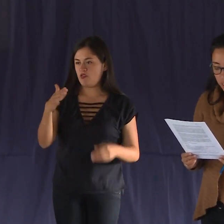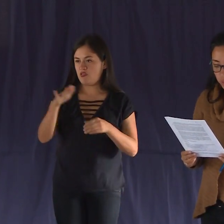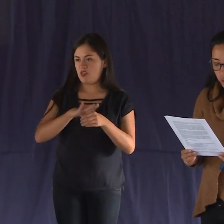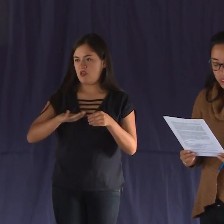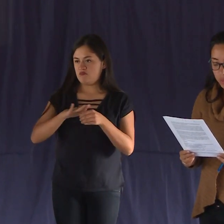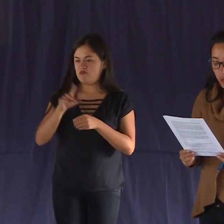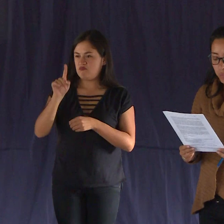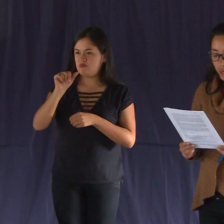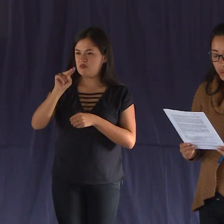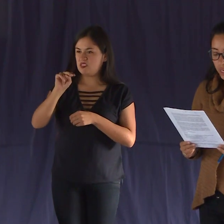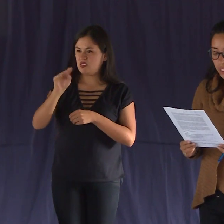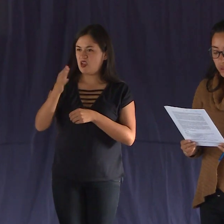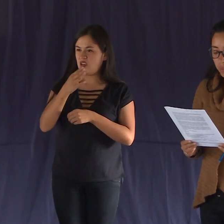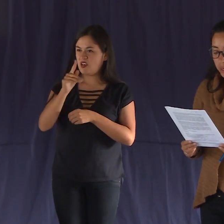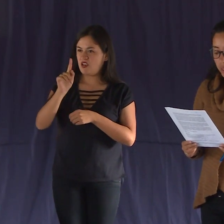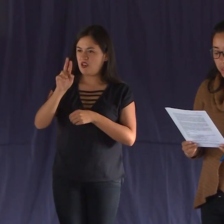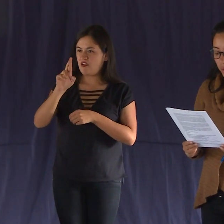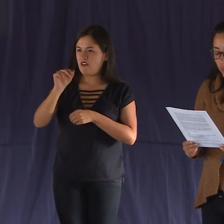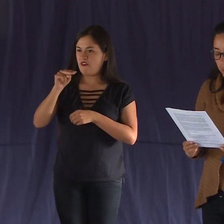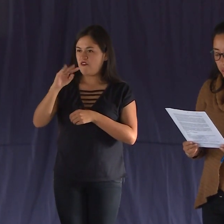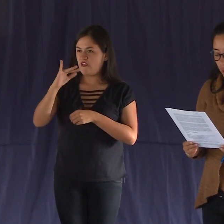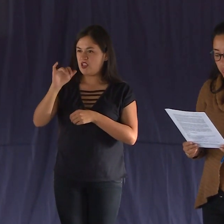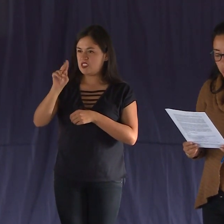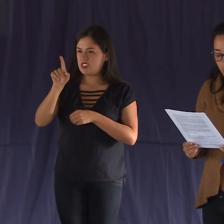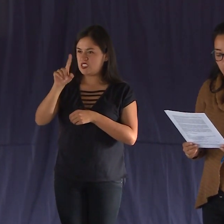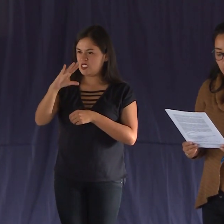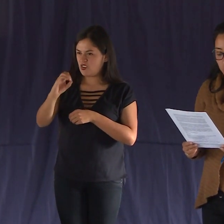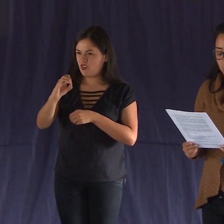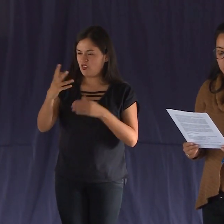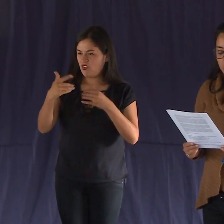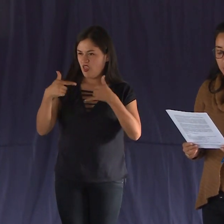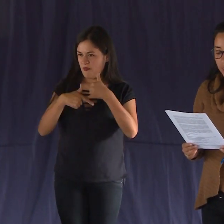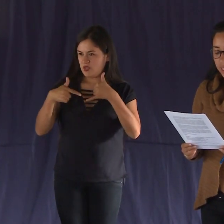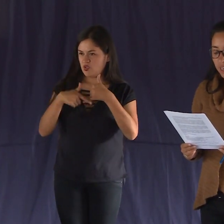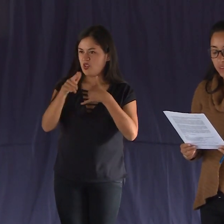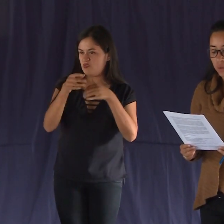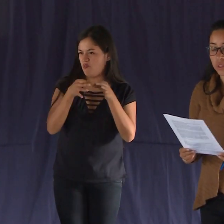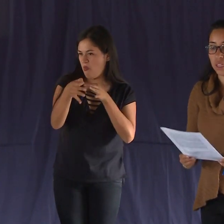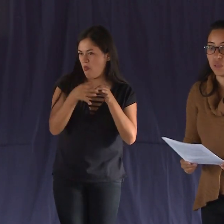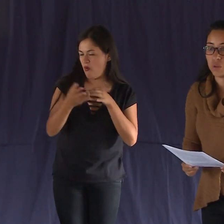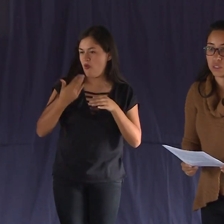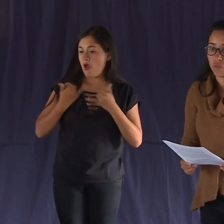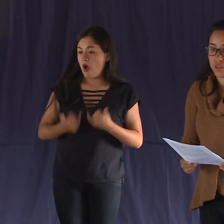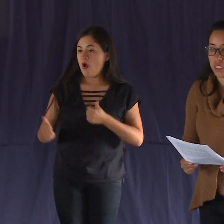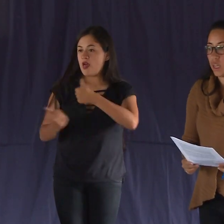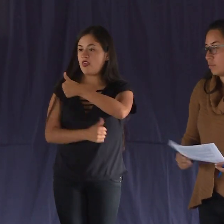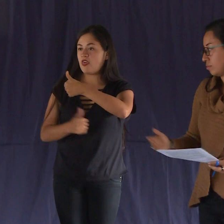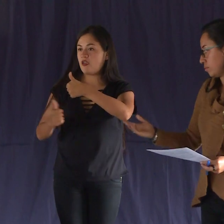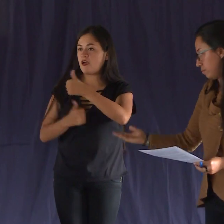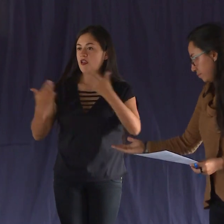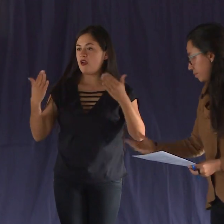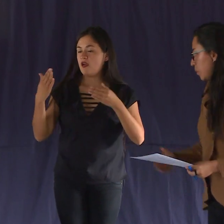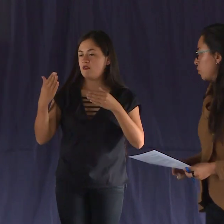de Asís, municipio de Puerto Nariño, departamento del Amazonas. Actualmente decana de la Facultad de Educación